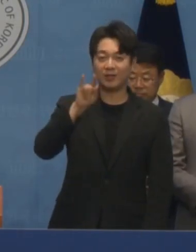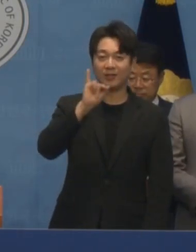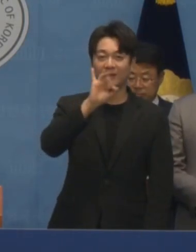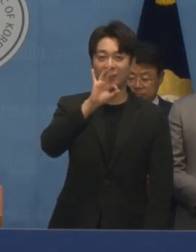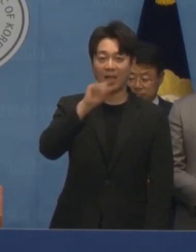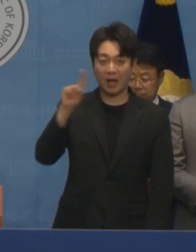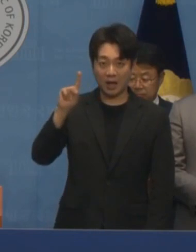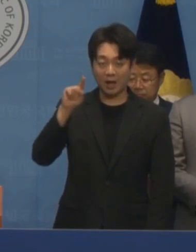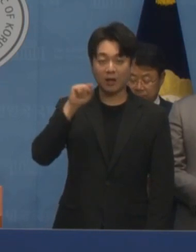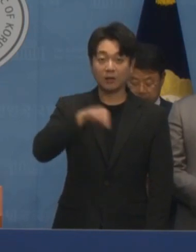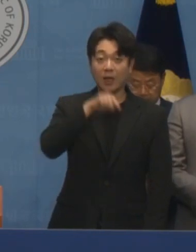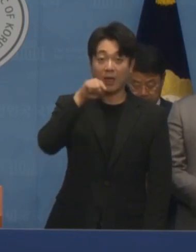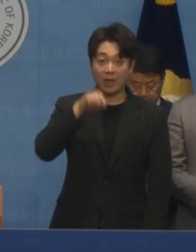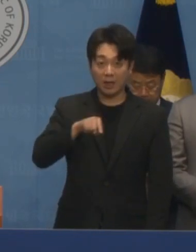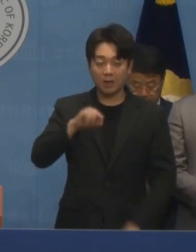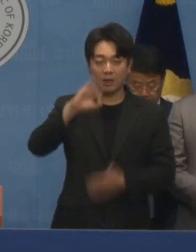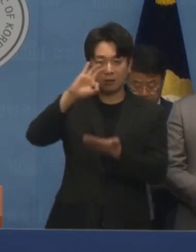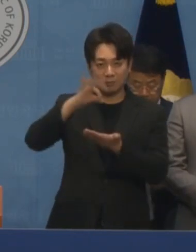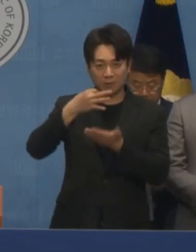매우 심각합니다.